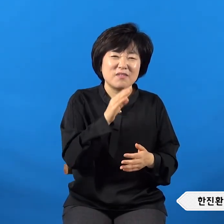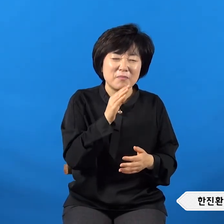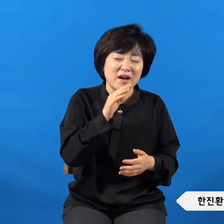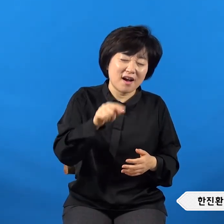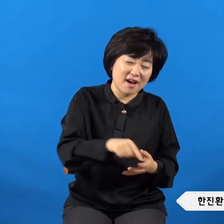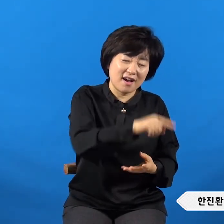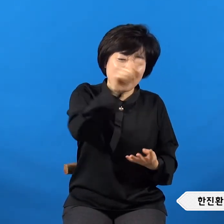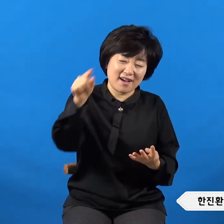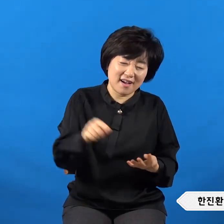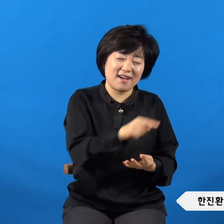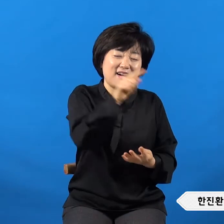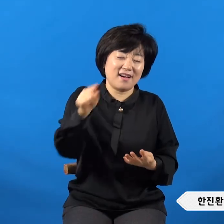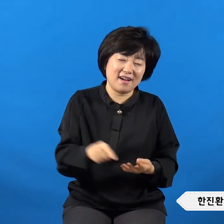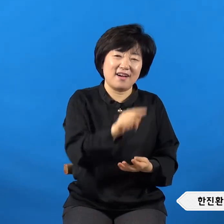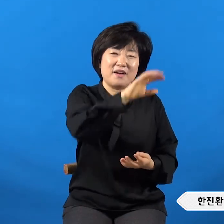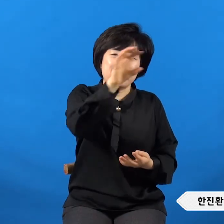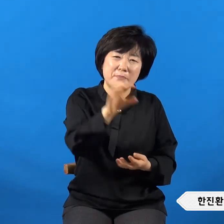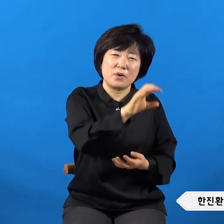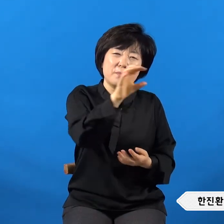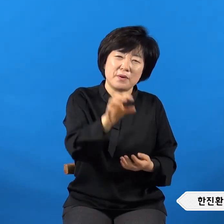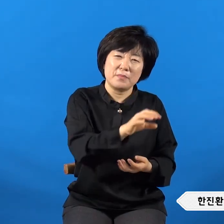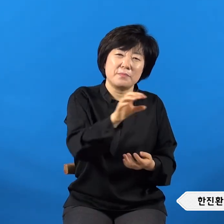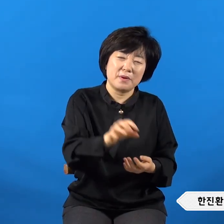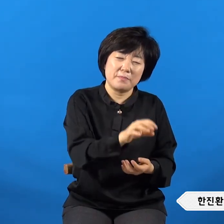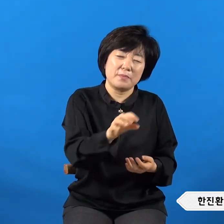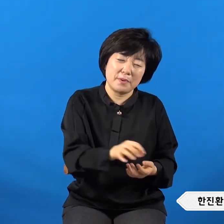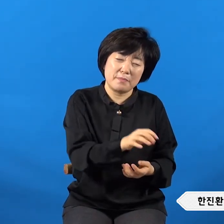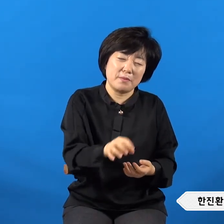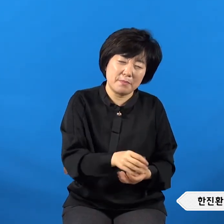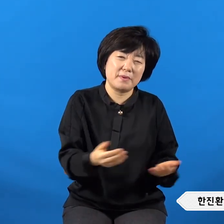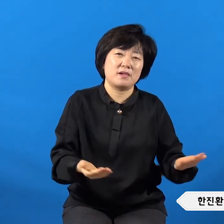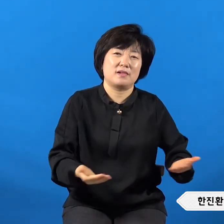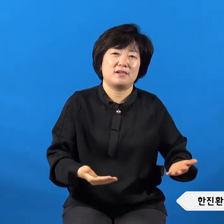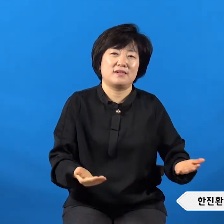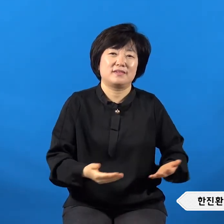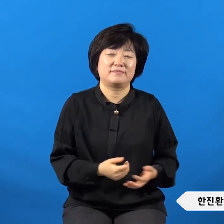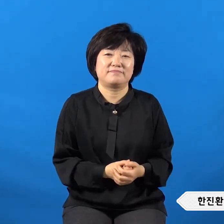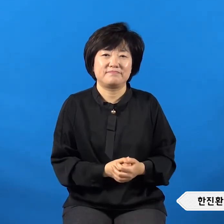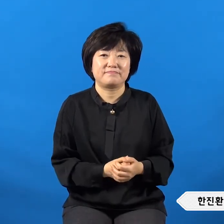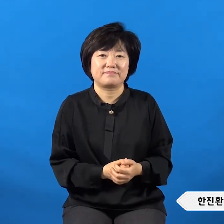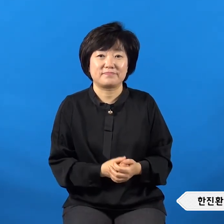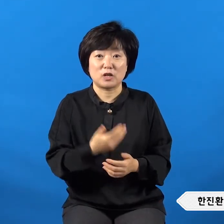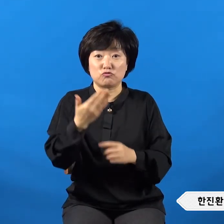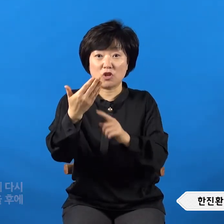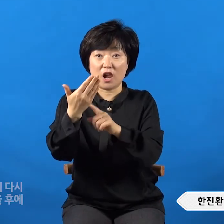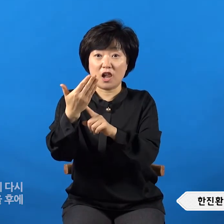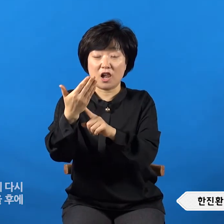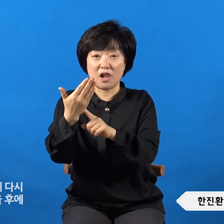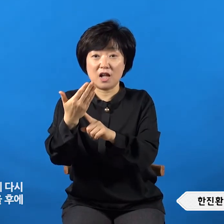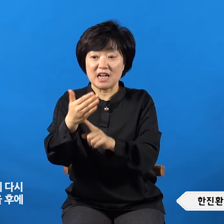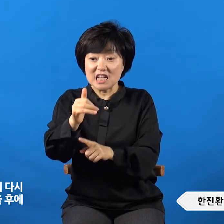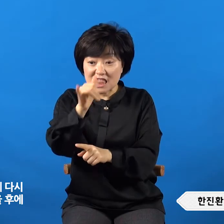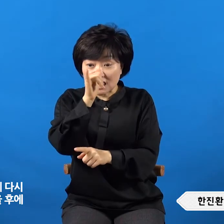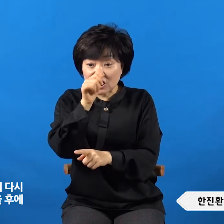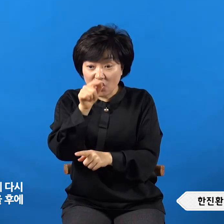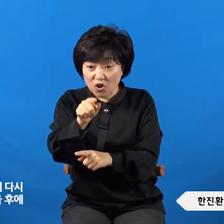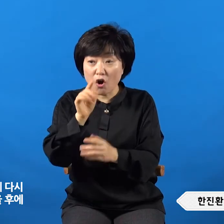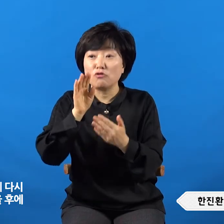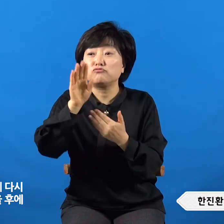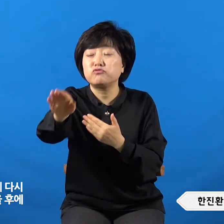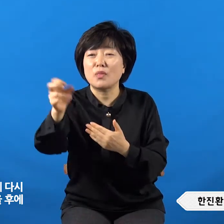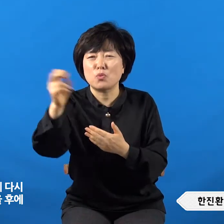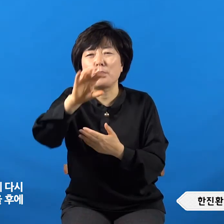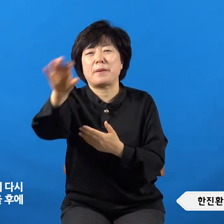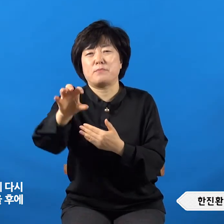끝없이 다람쥐 쳇바퀴 돌듯이 계속입니다. 그래서 9절부터 이미 있던 것이 후에